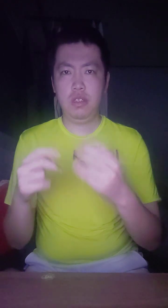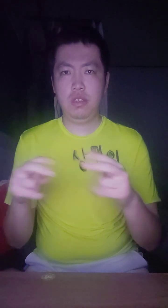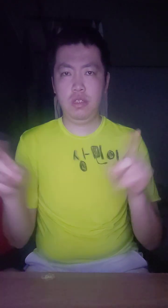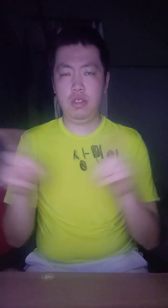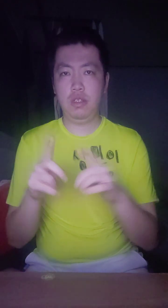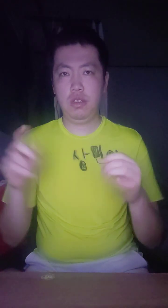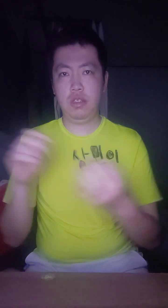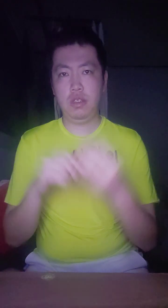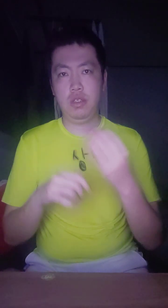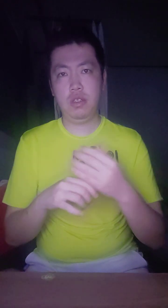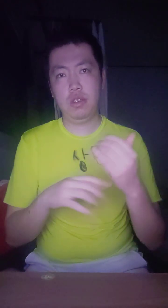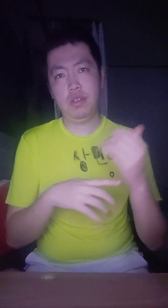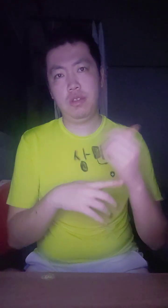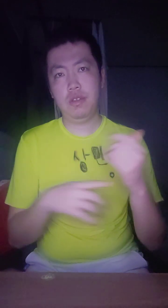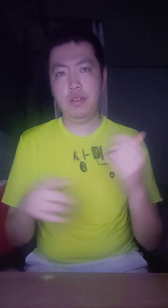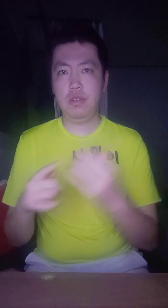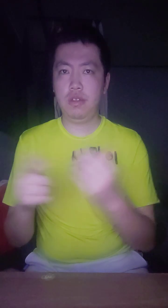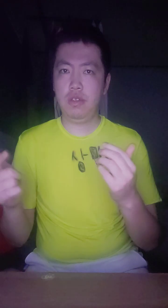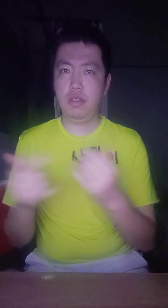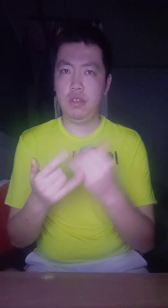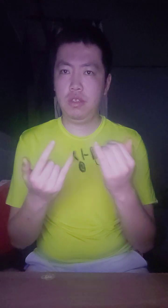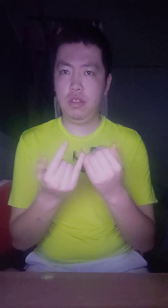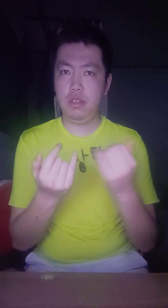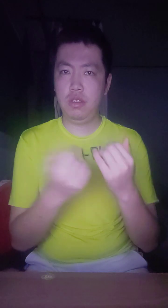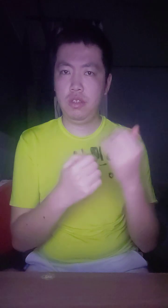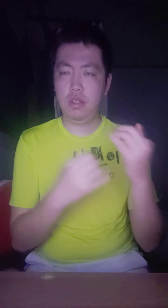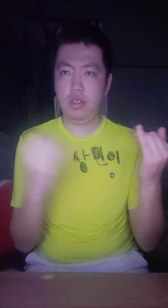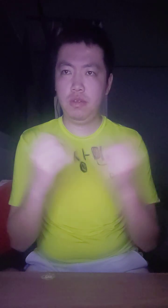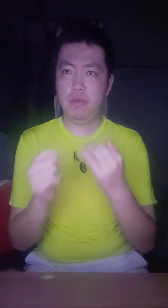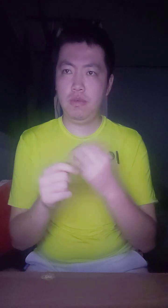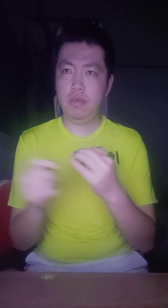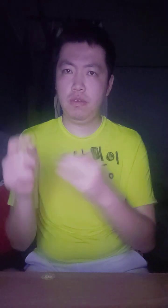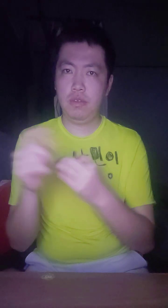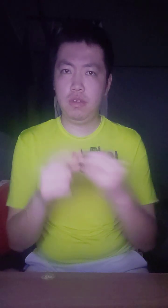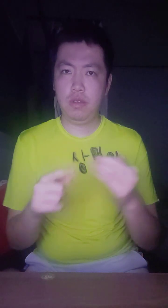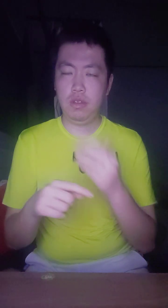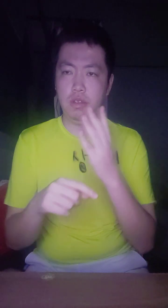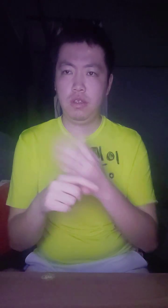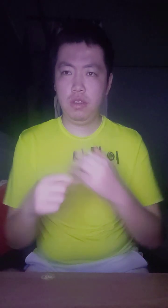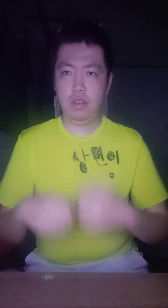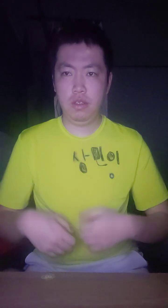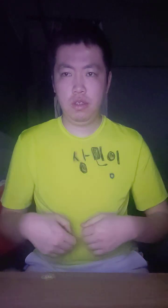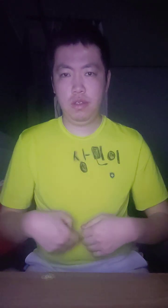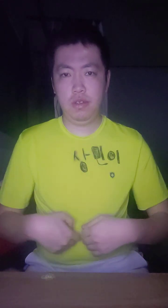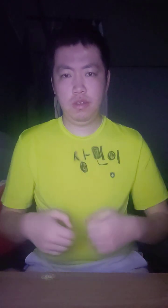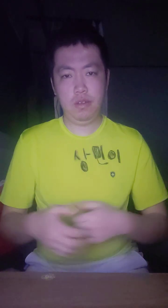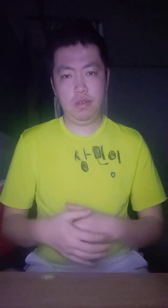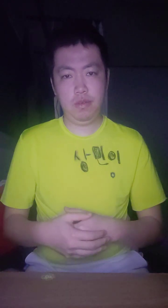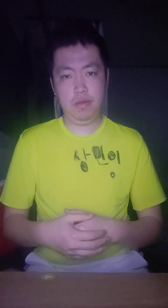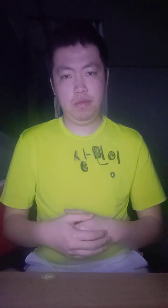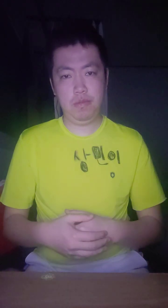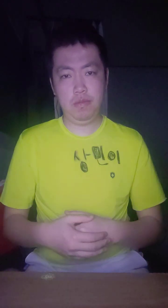일어난다면 피해는 고스란히 시민들의 몫인 만큼 철저한 대비가 피해를 줄이는 유일한